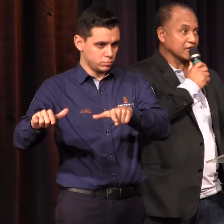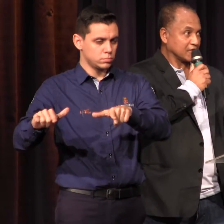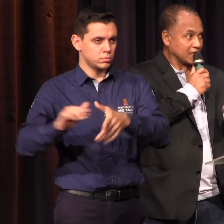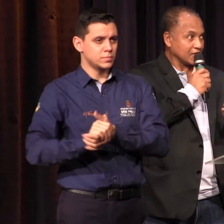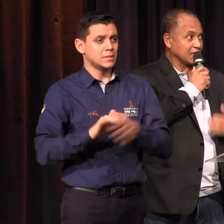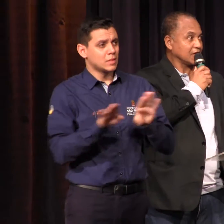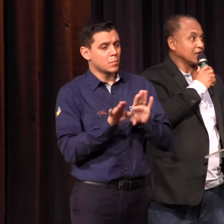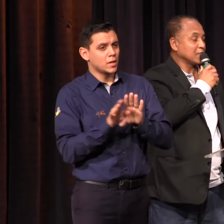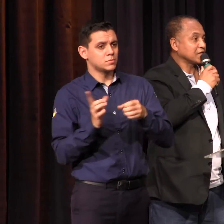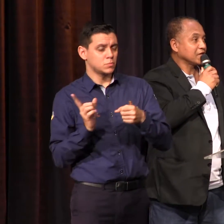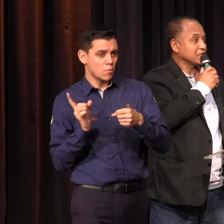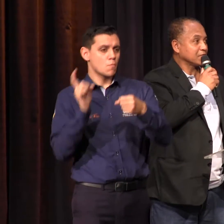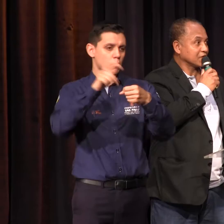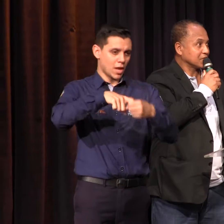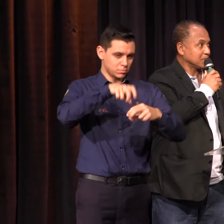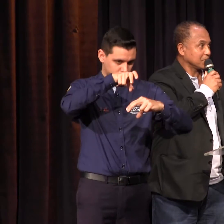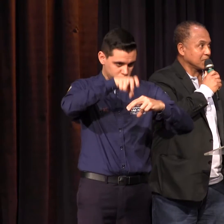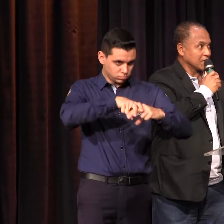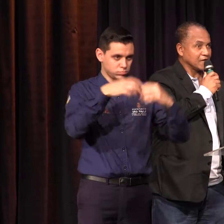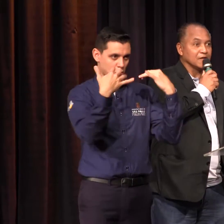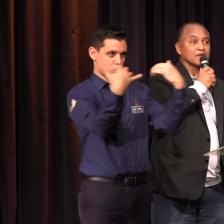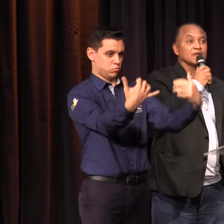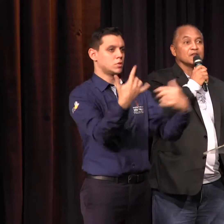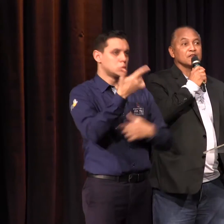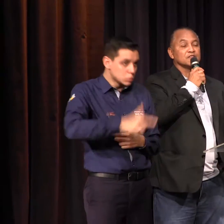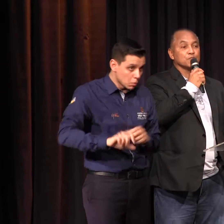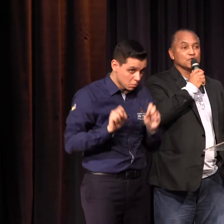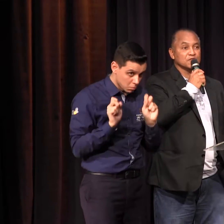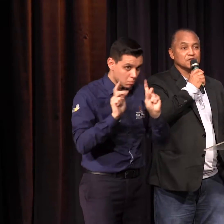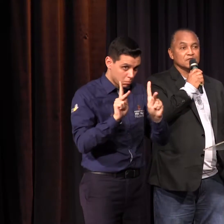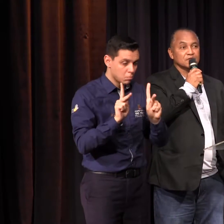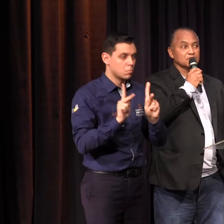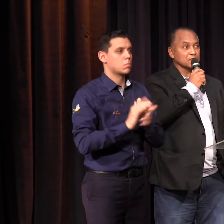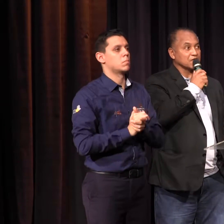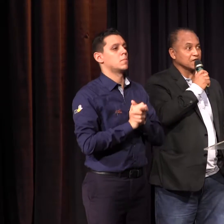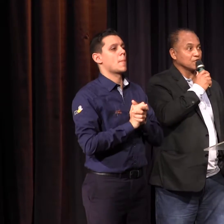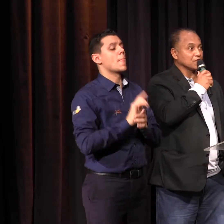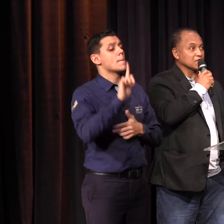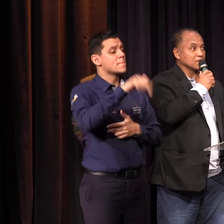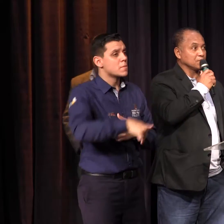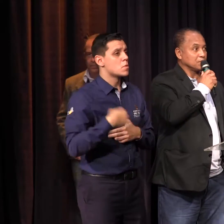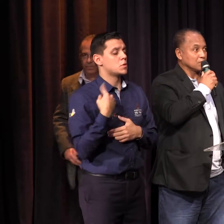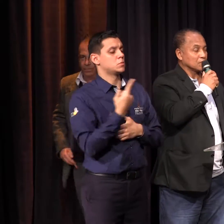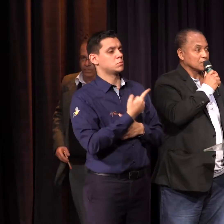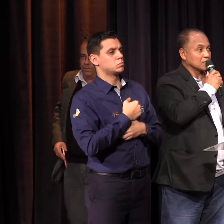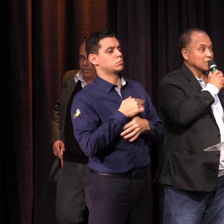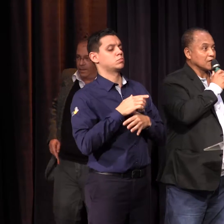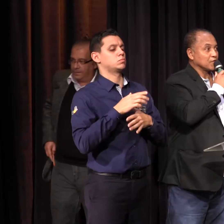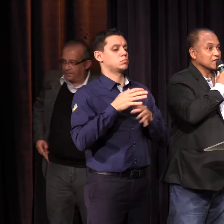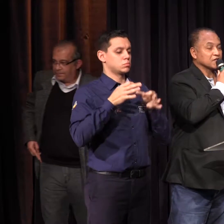retornar à platéia novamente tá depois nós vamos fazer a composição